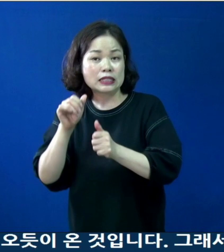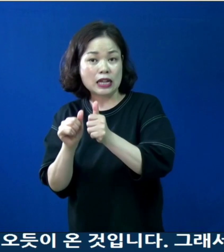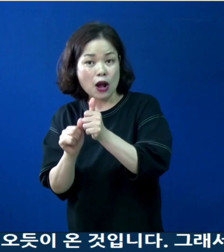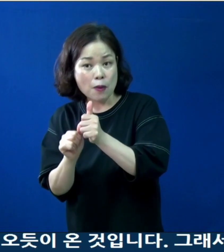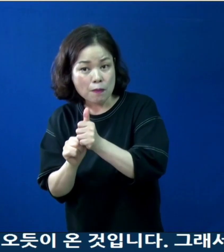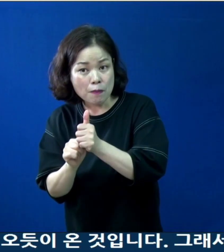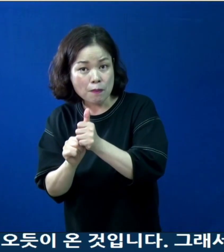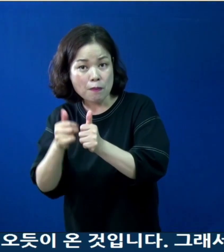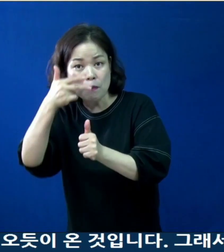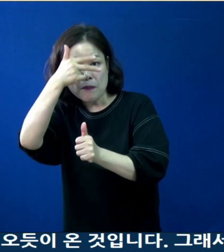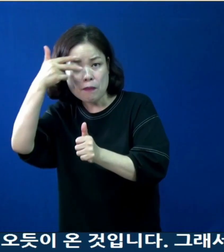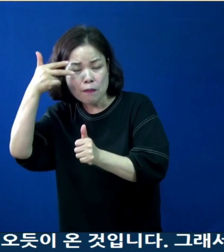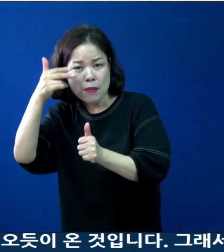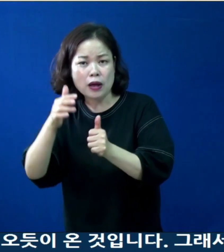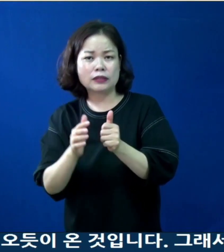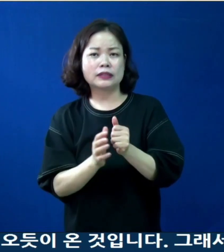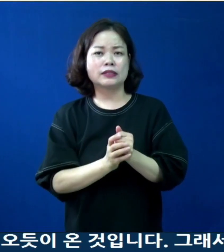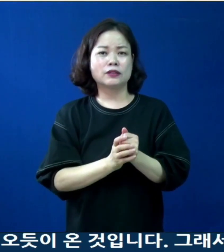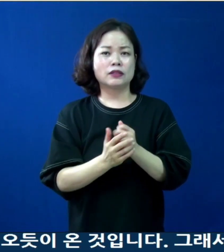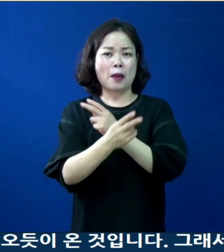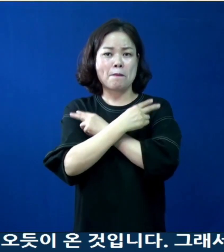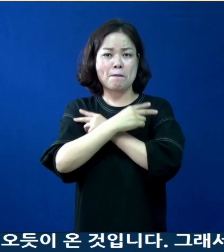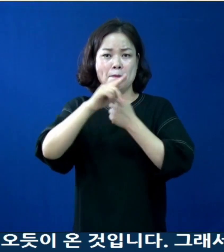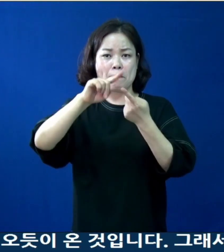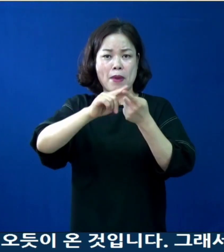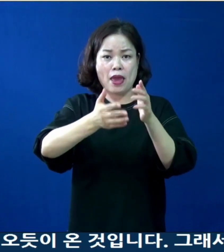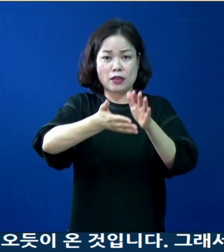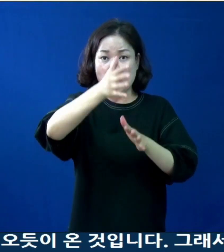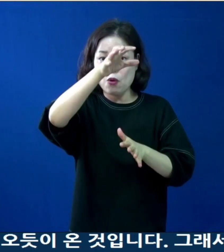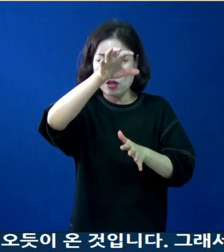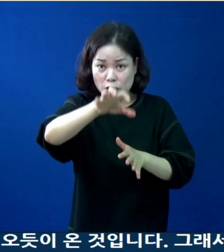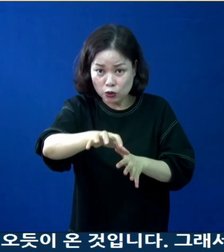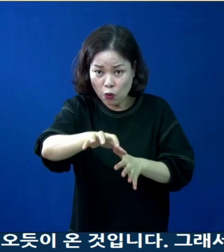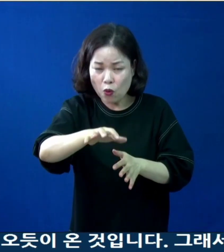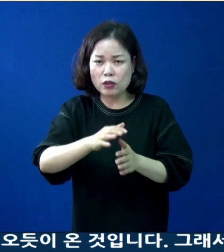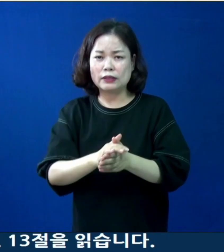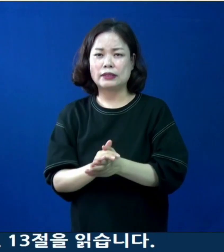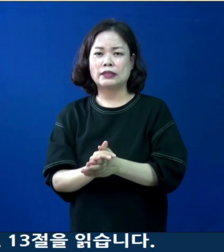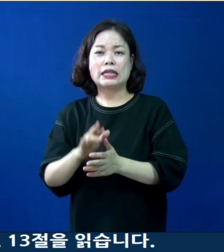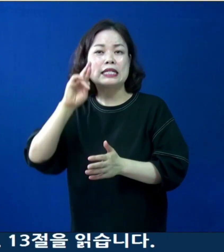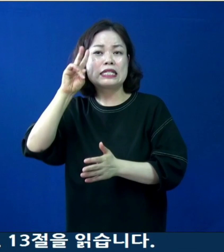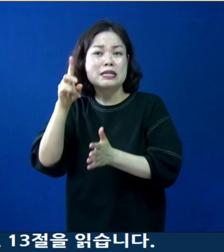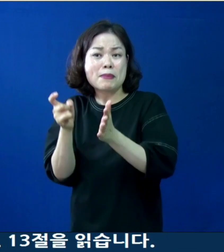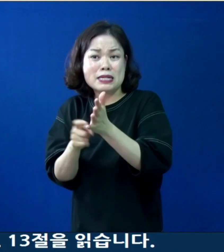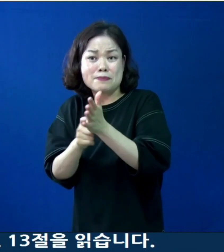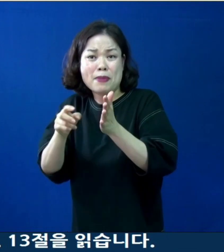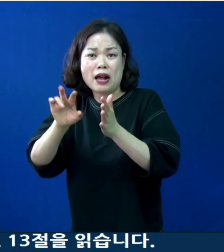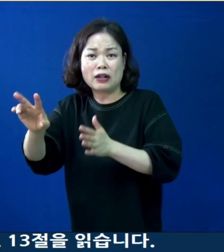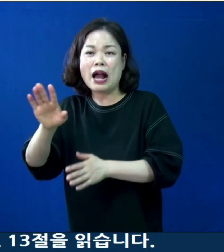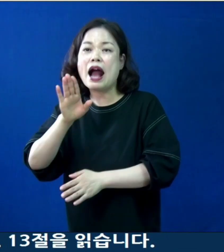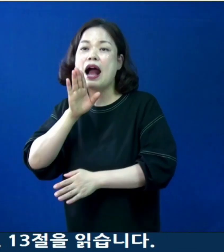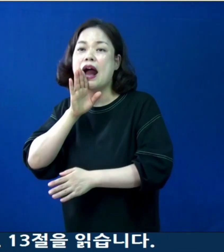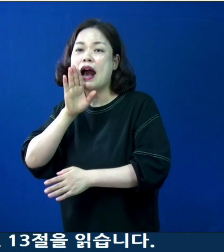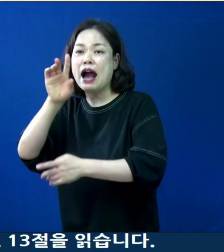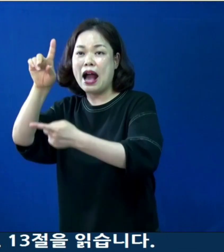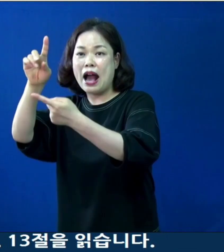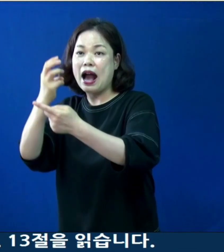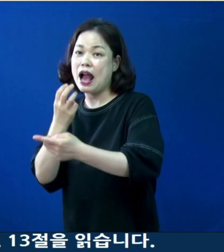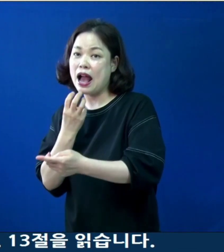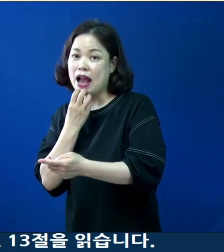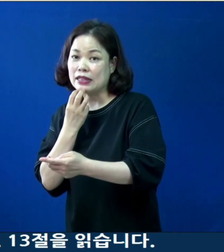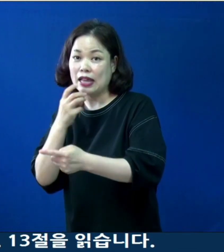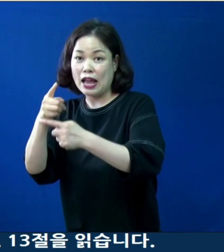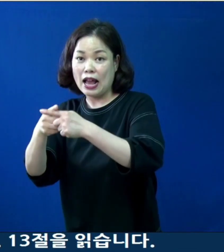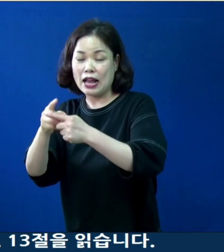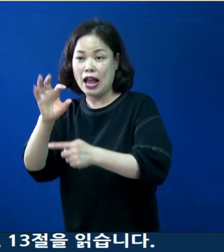바울만 급하게 아덴으로 이동하게 되는 겁니다. 근데 자, 아직 아덴이란 말은 15절에 나옵니다.